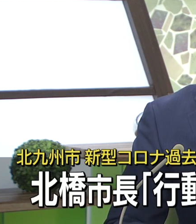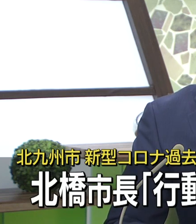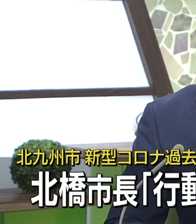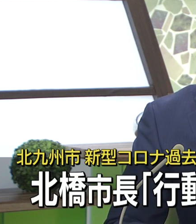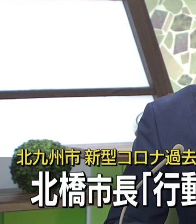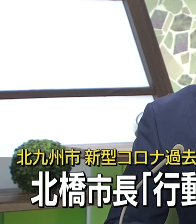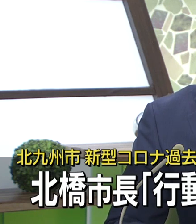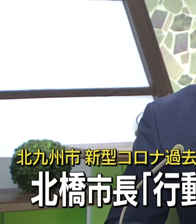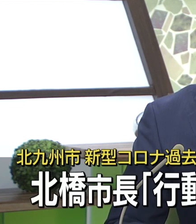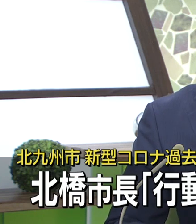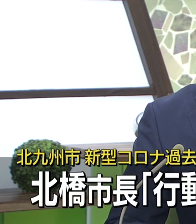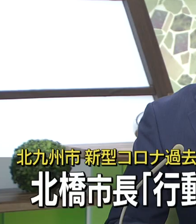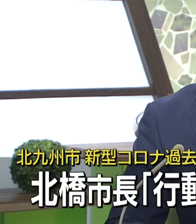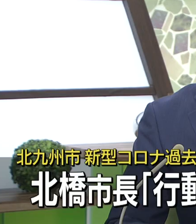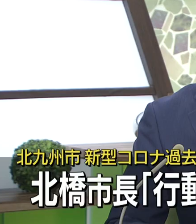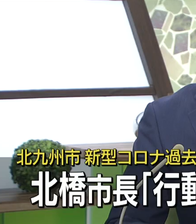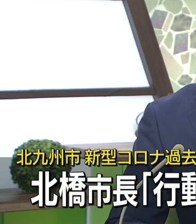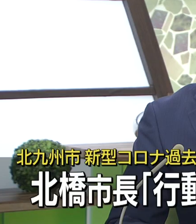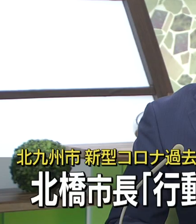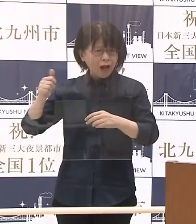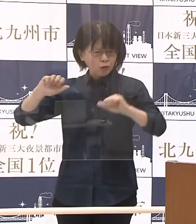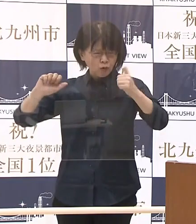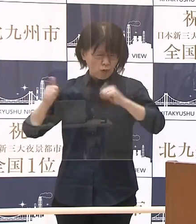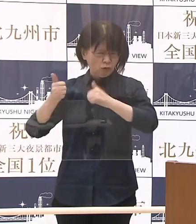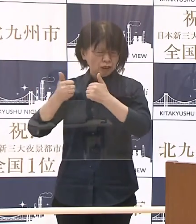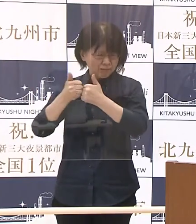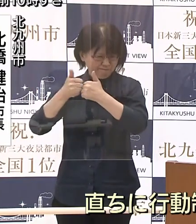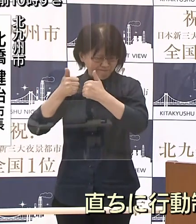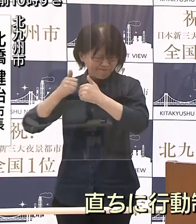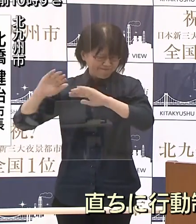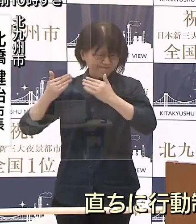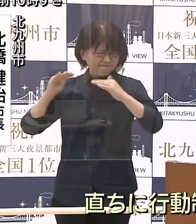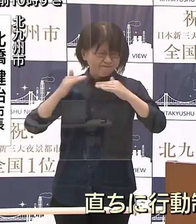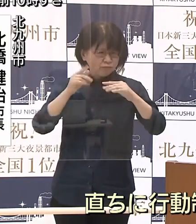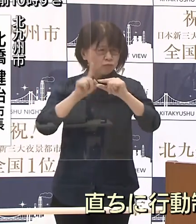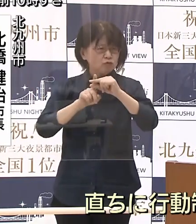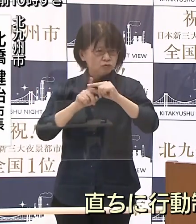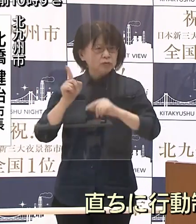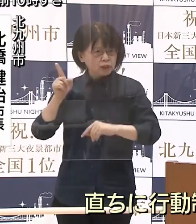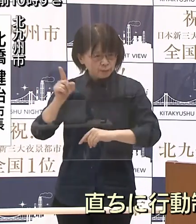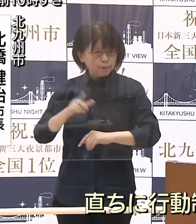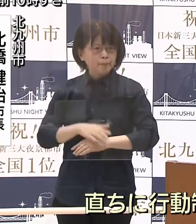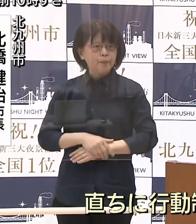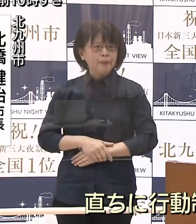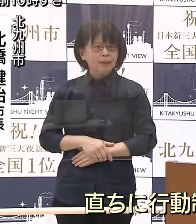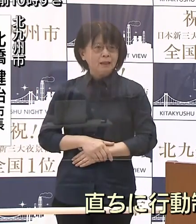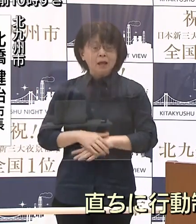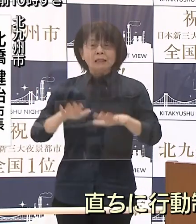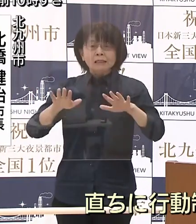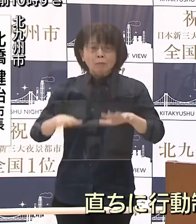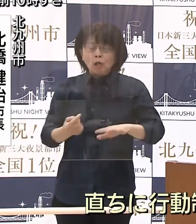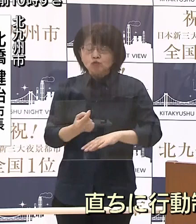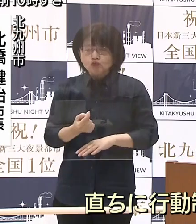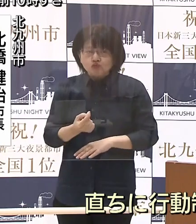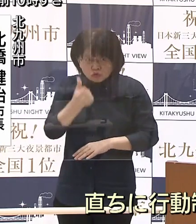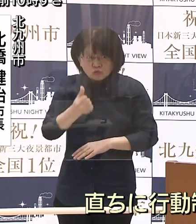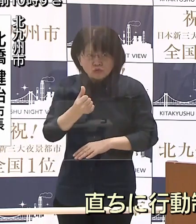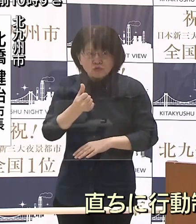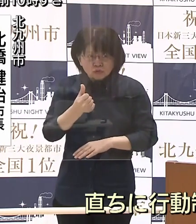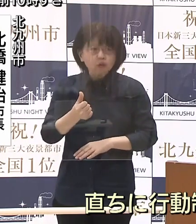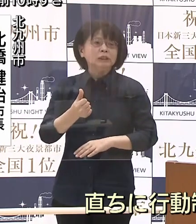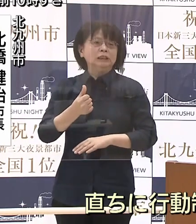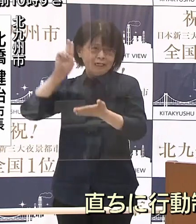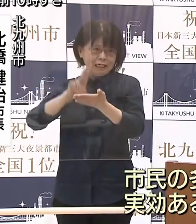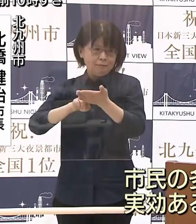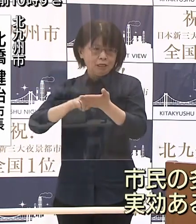国や県の動きを注視するとしました直ちにですね行動制限に入ると